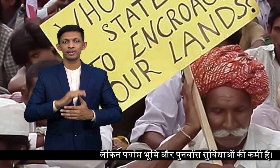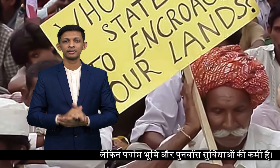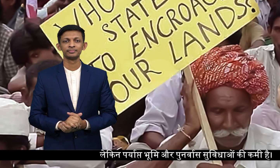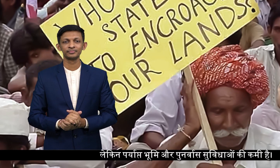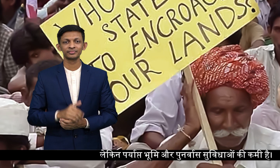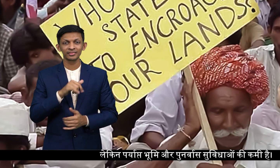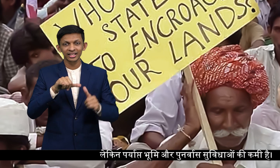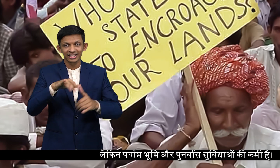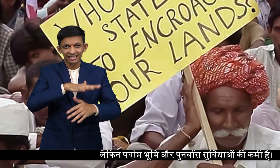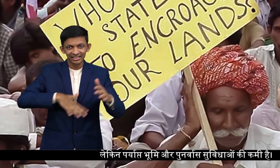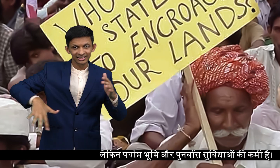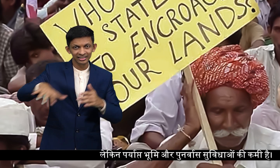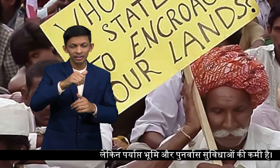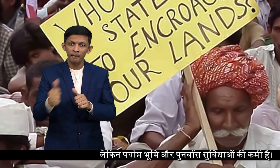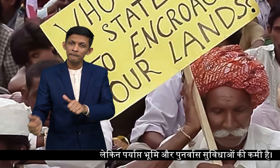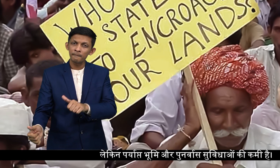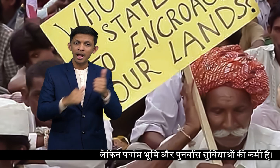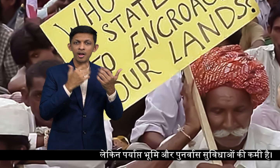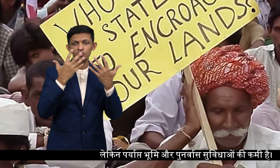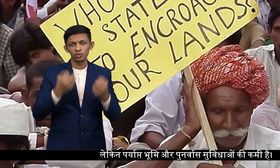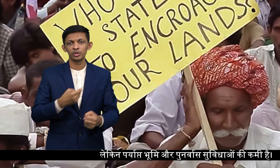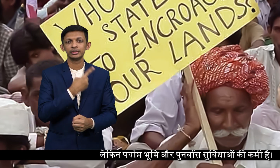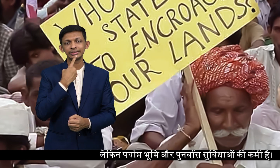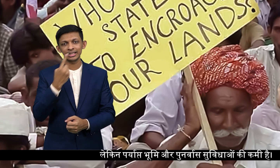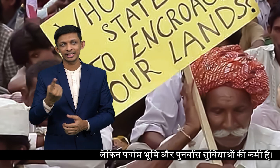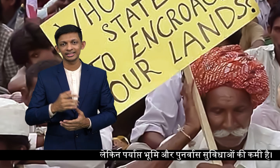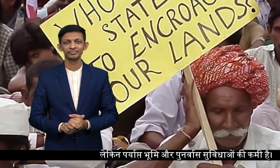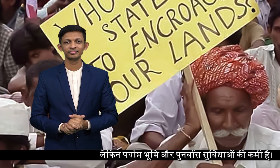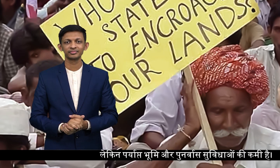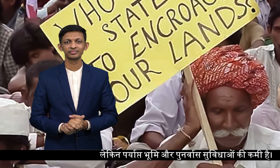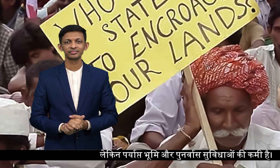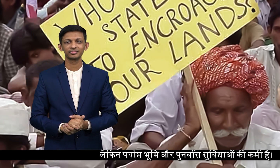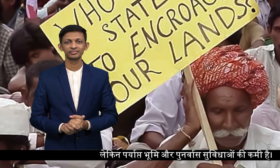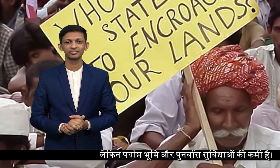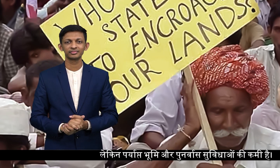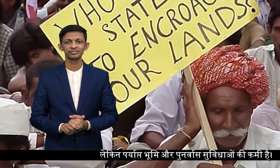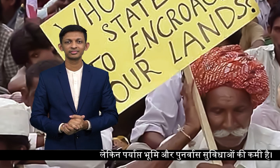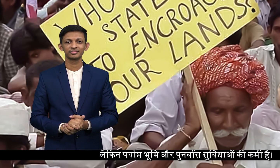लेकिन पर्याप्त भूमि और पुनर्वास सुविधाओं की कमी है।